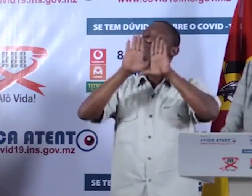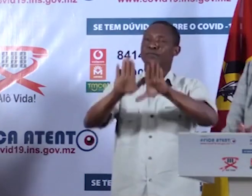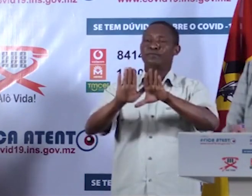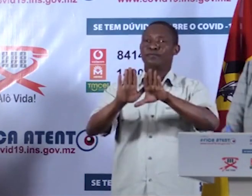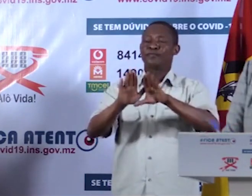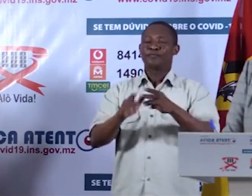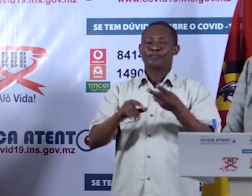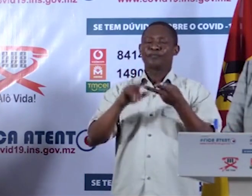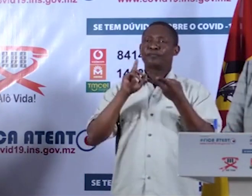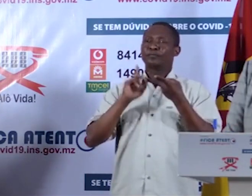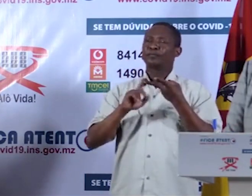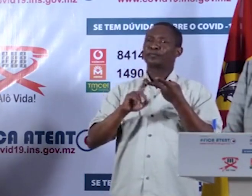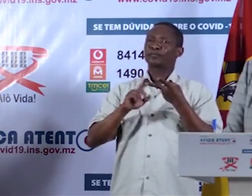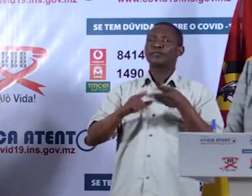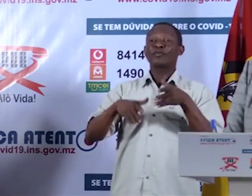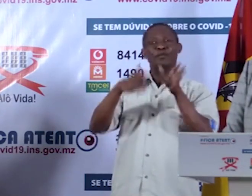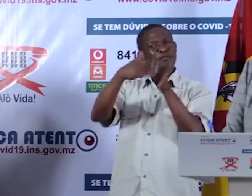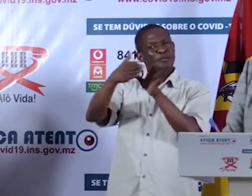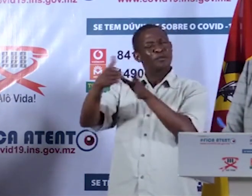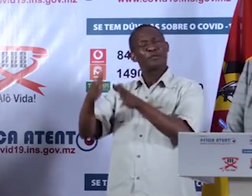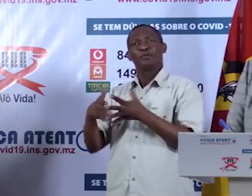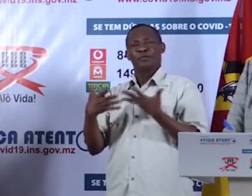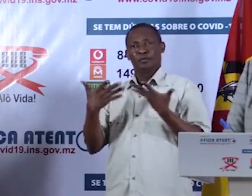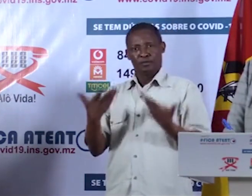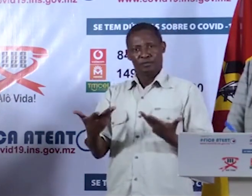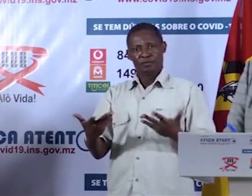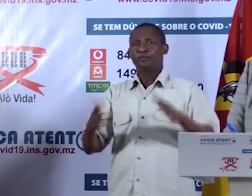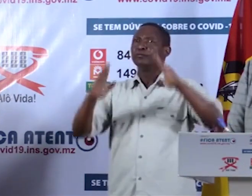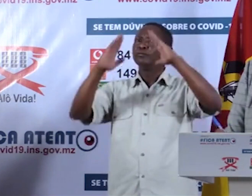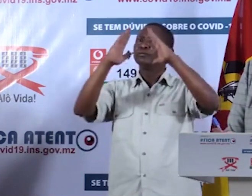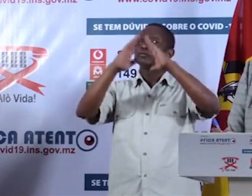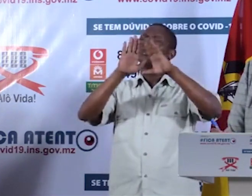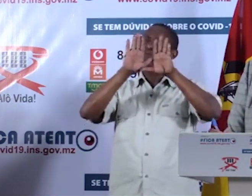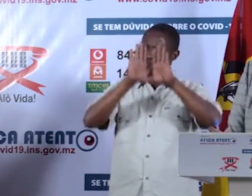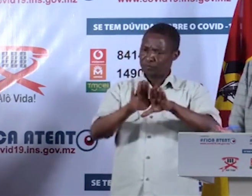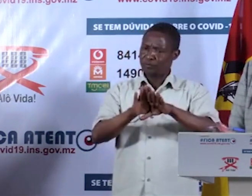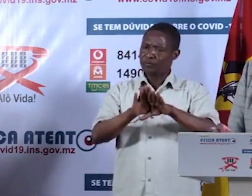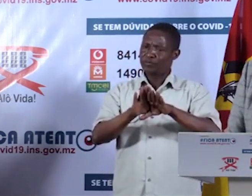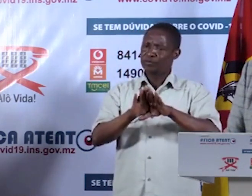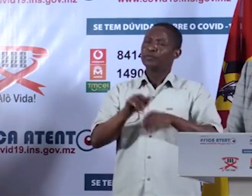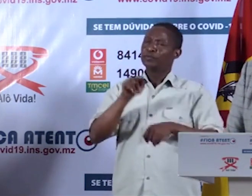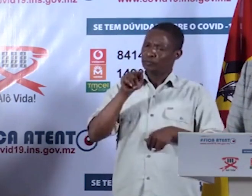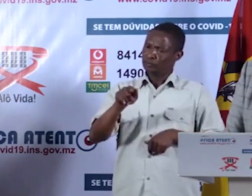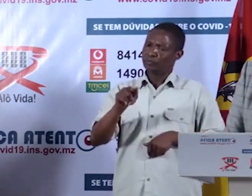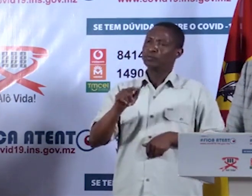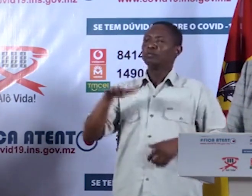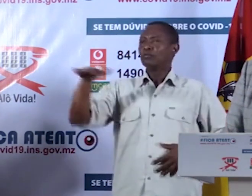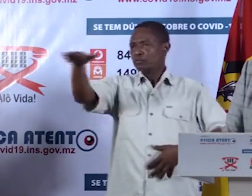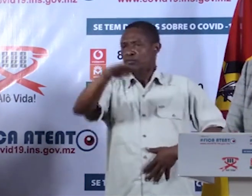As pessoas que estão a cumprir a quarentena domiciliar devem solicitar às autoridades sanitárias